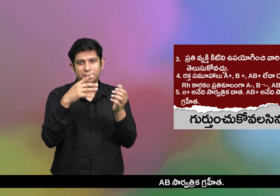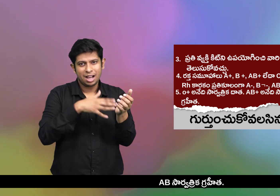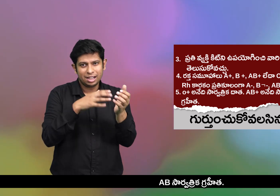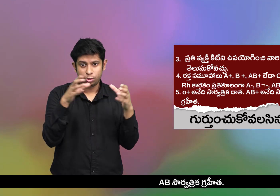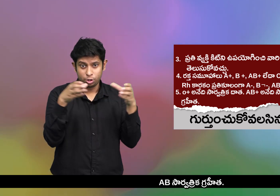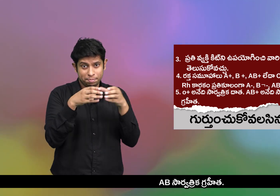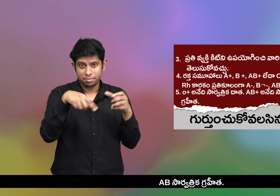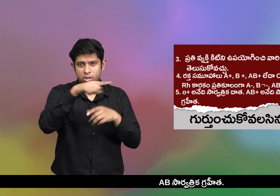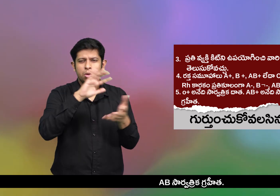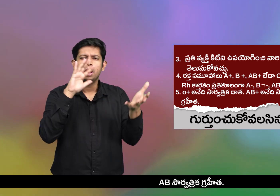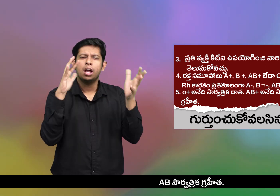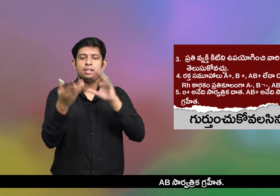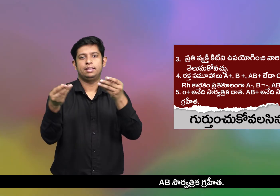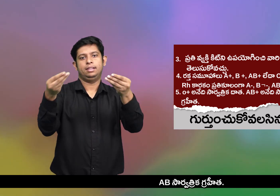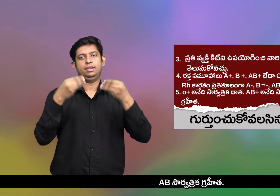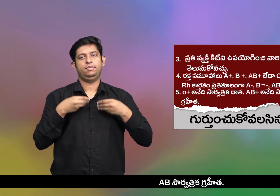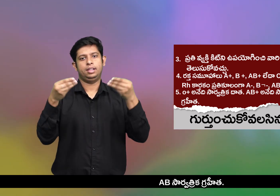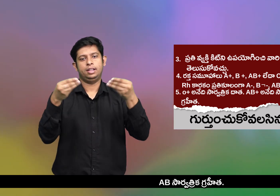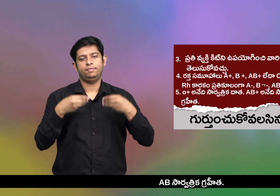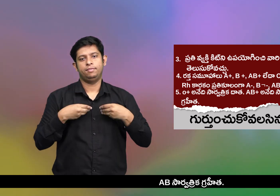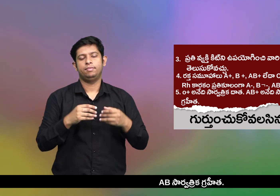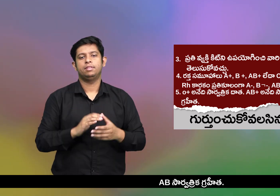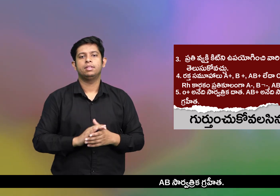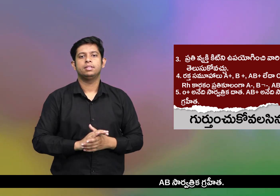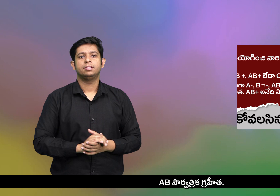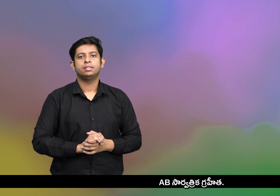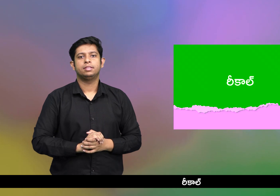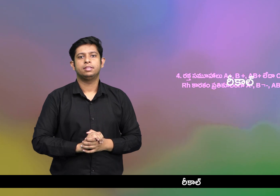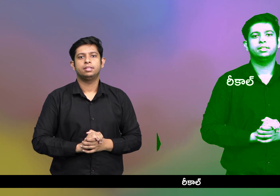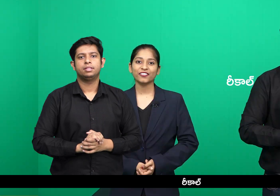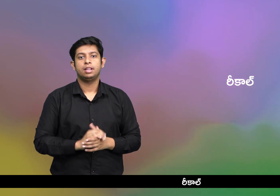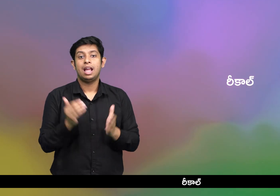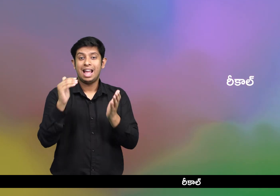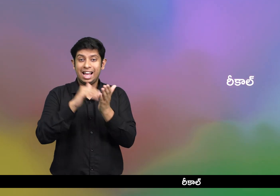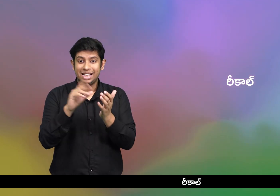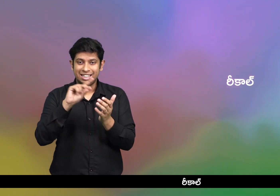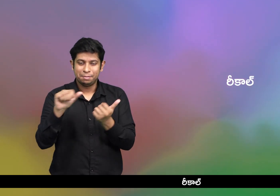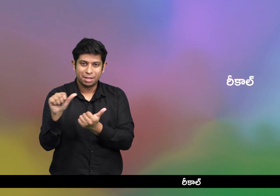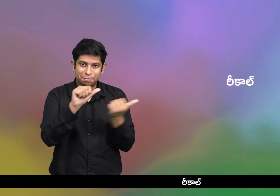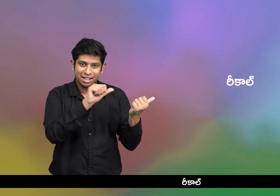ఏబి సార్వత్రిక గ్రహీత. రీకాల్: